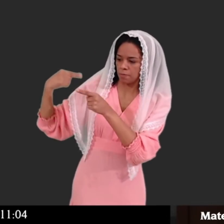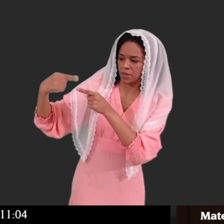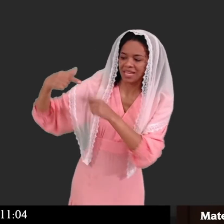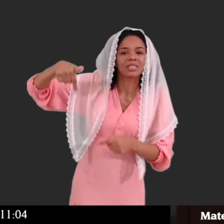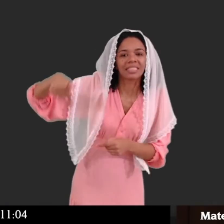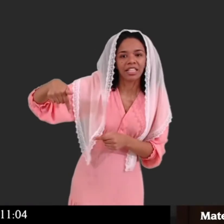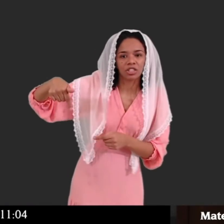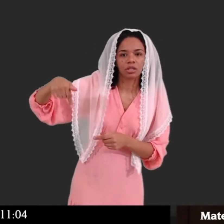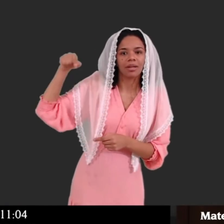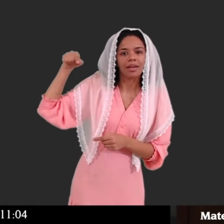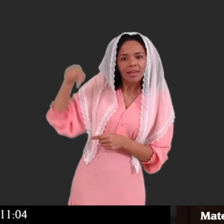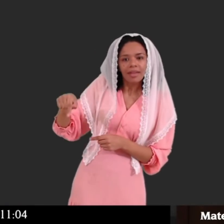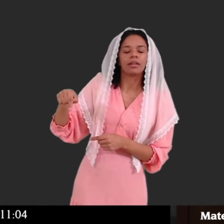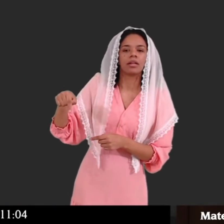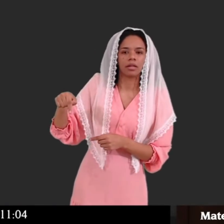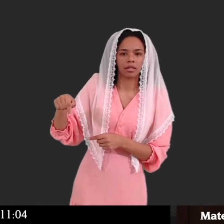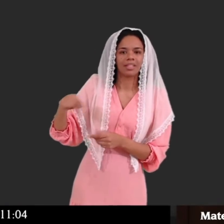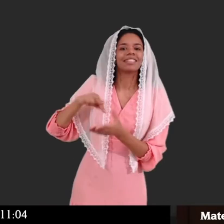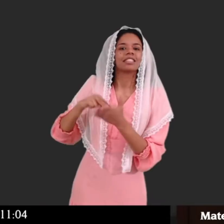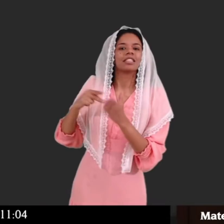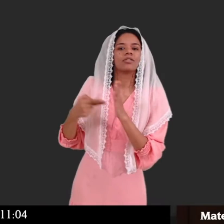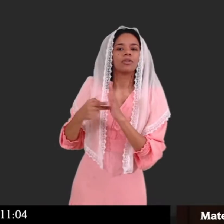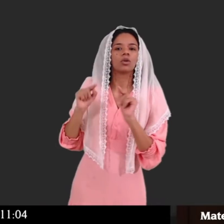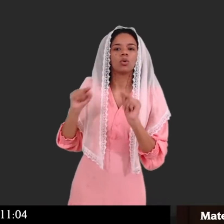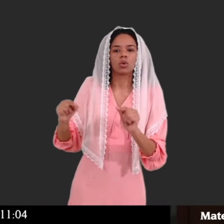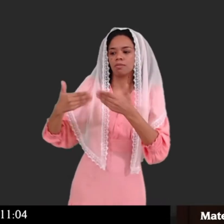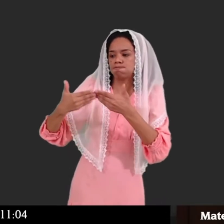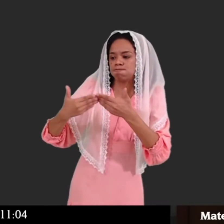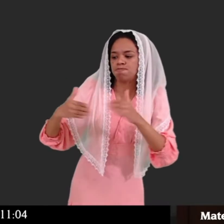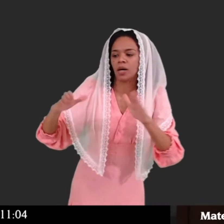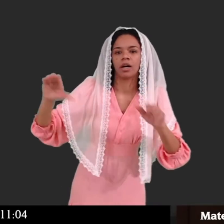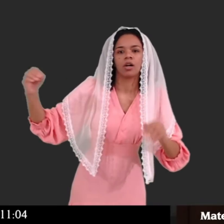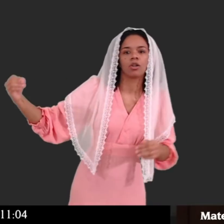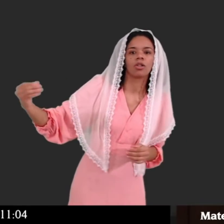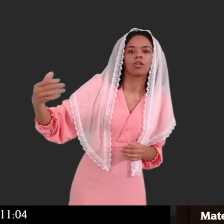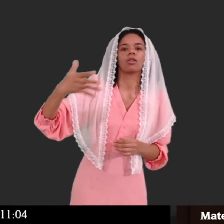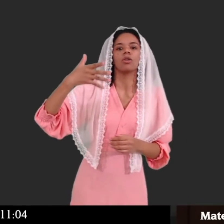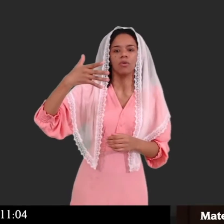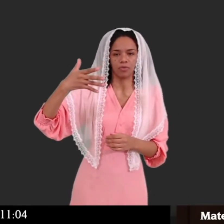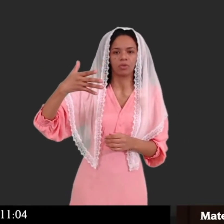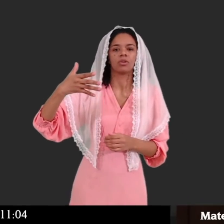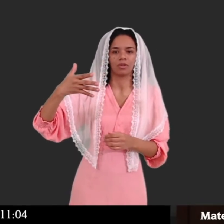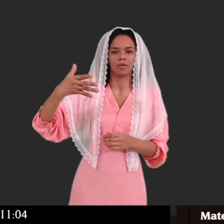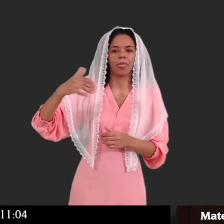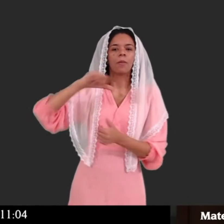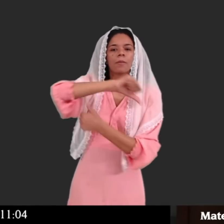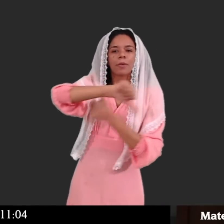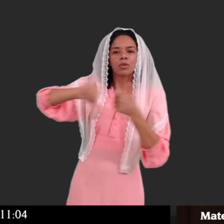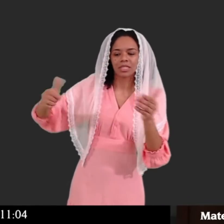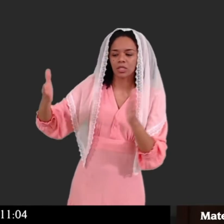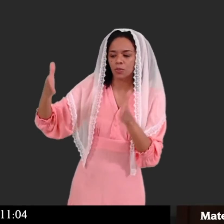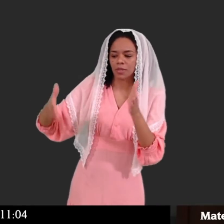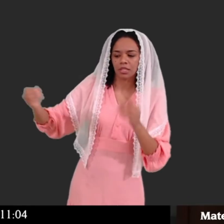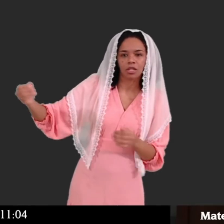foi o sétimo. Ele representa a entrada do milênio. Quando entrar o milênio, agora na entrada do milênio, assim como Deus